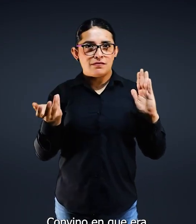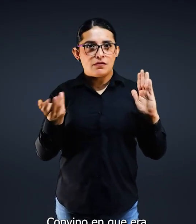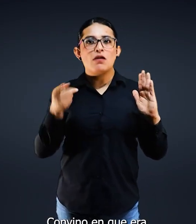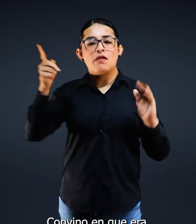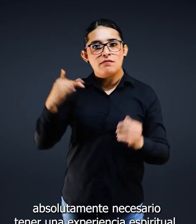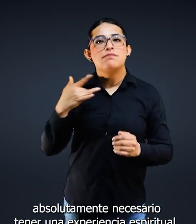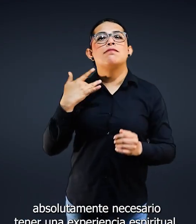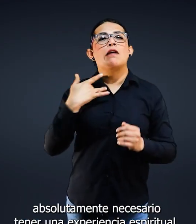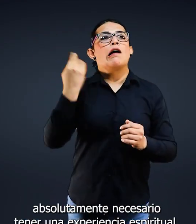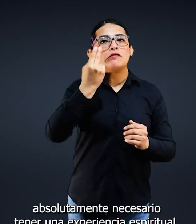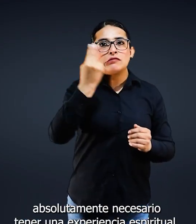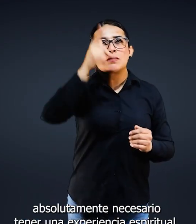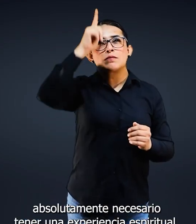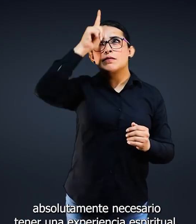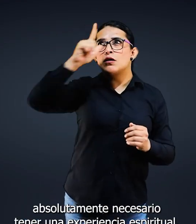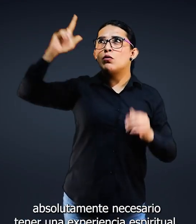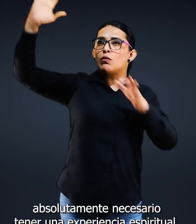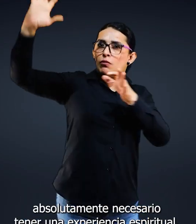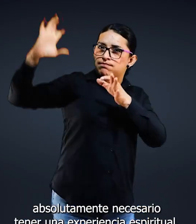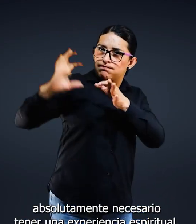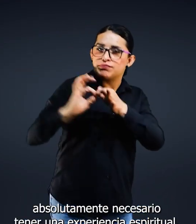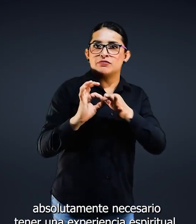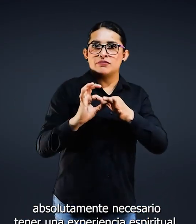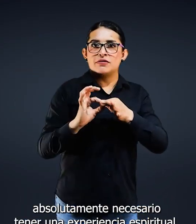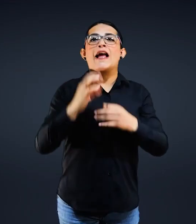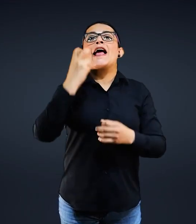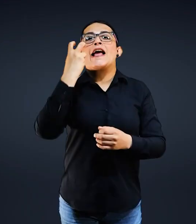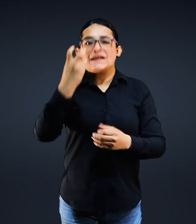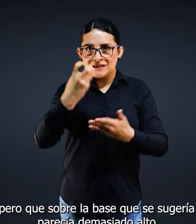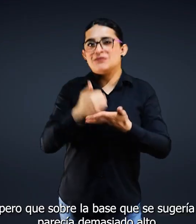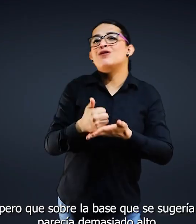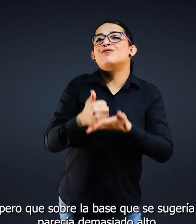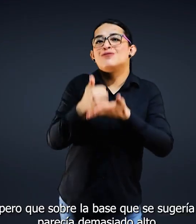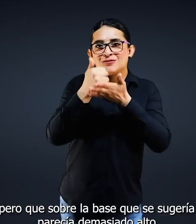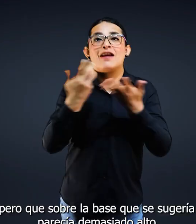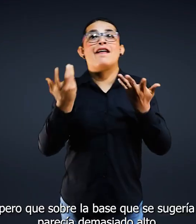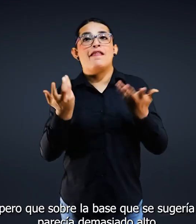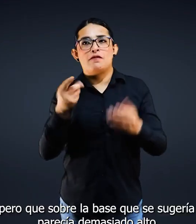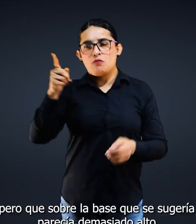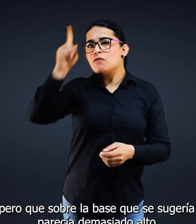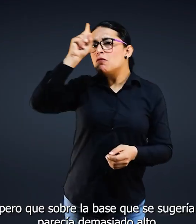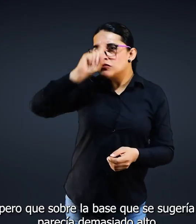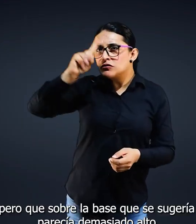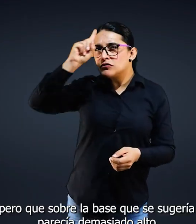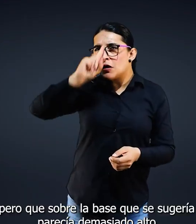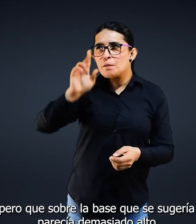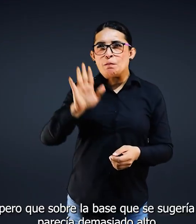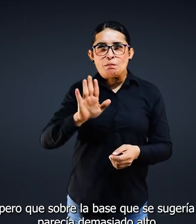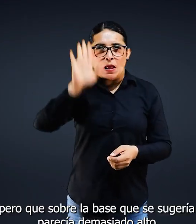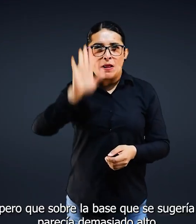Convino en que era absolutamente necesario tener una experiencia espiritual, pero que, sobre la base que se sugería, parecía demasiado